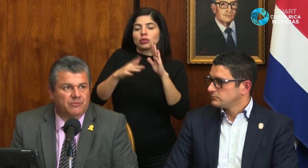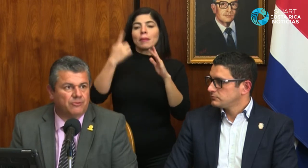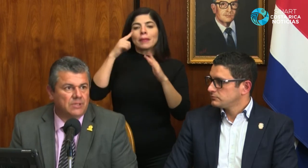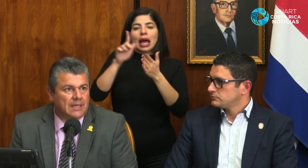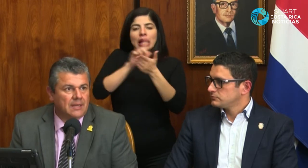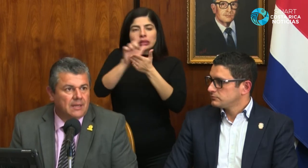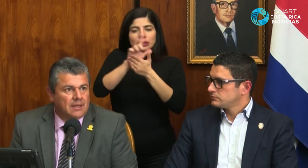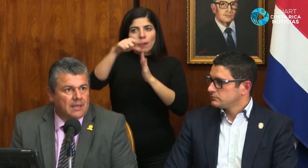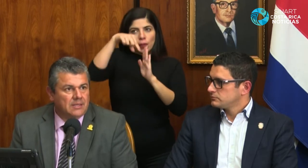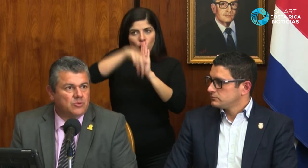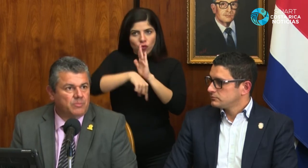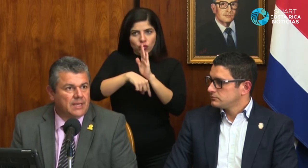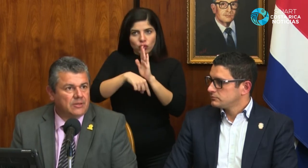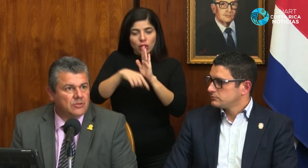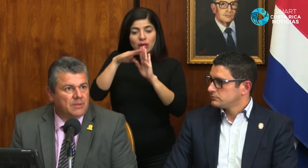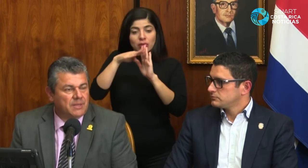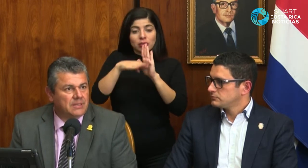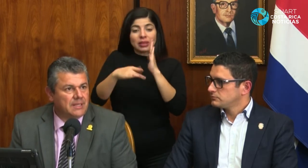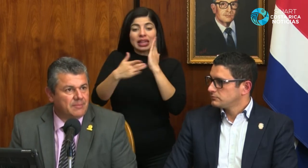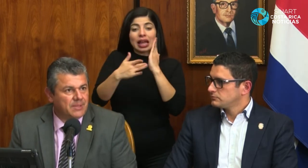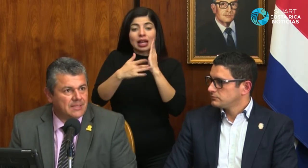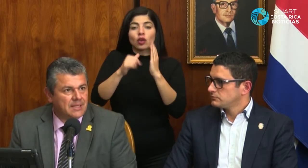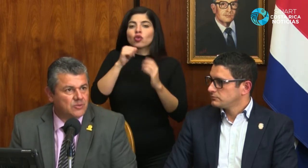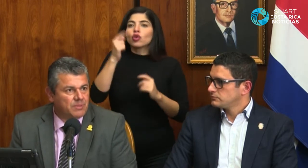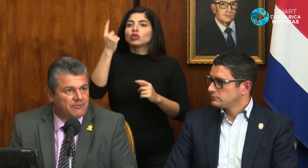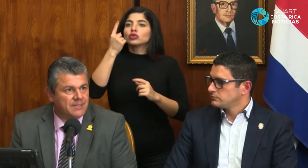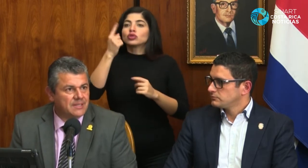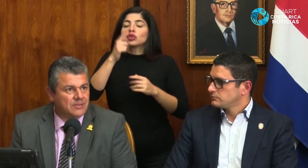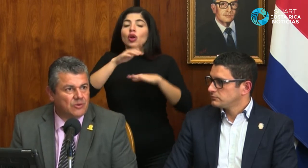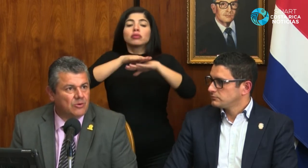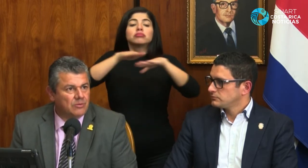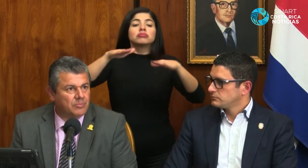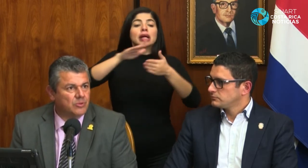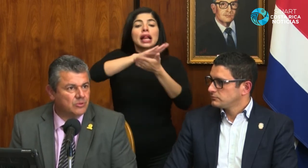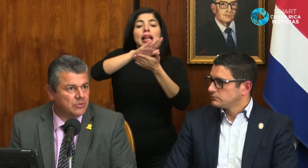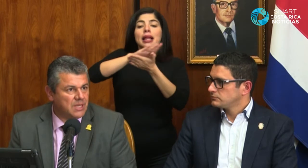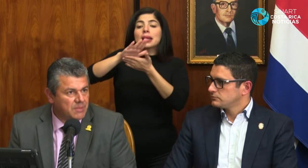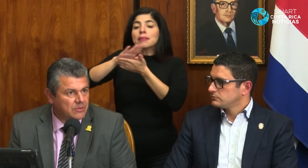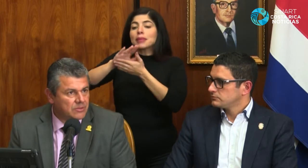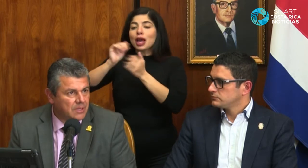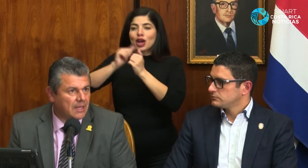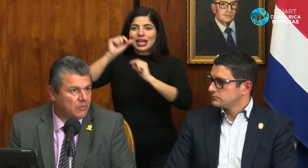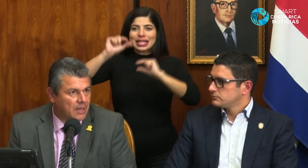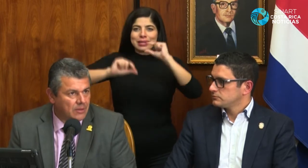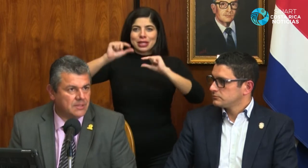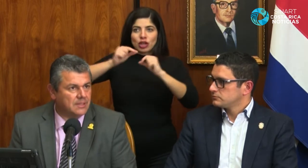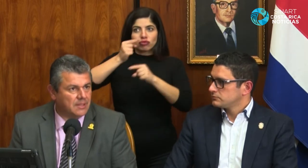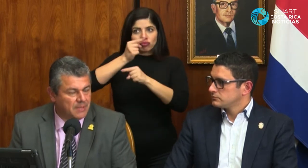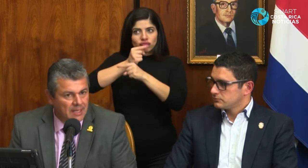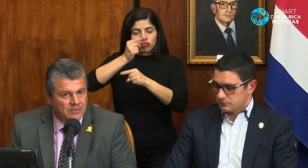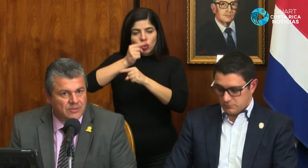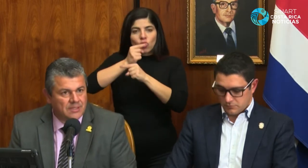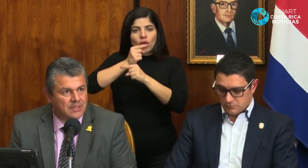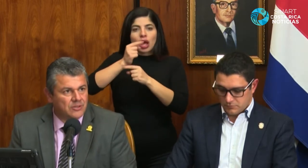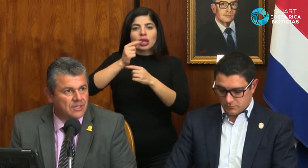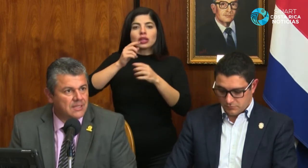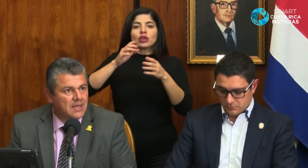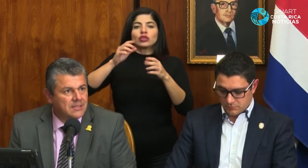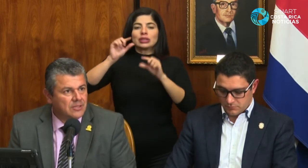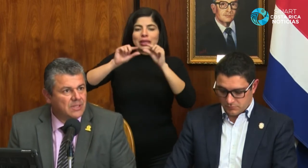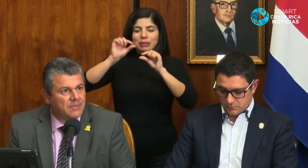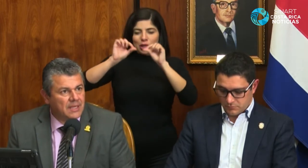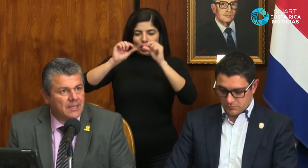desinfección profunda. Esto implica no solamente la limpieza de superficies con productos químicos adecuados en determinadas